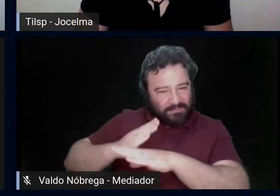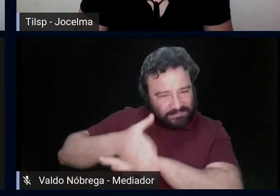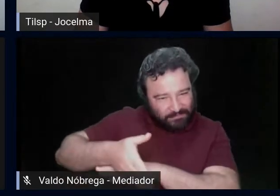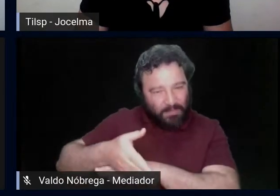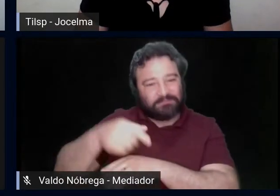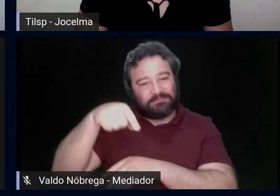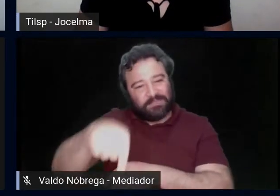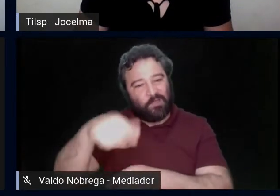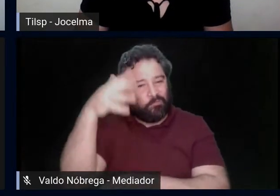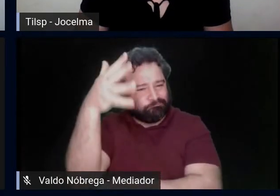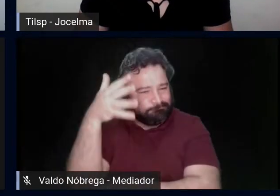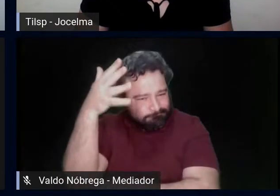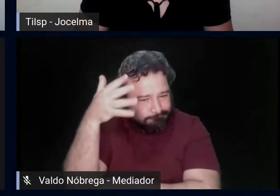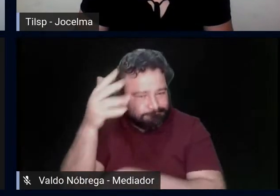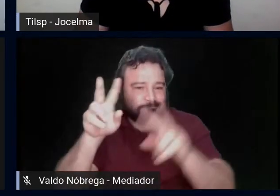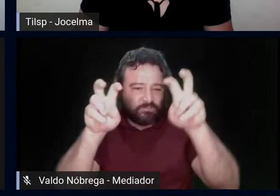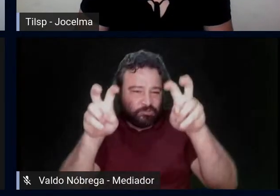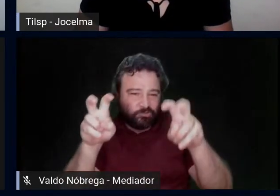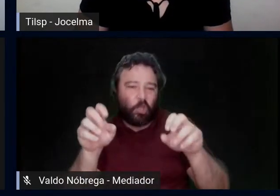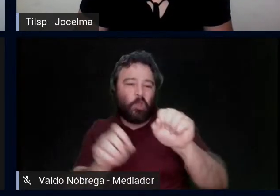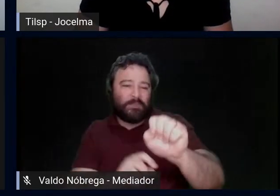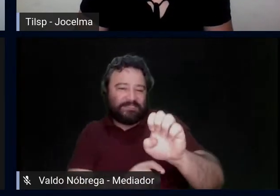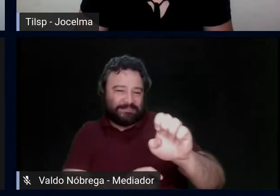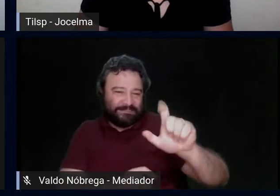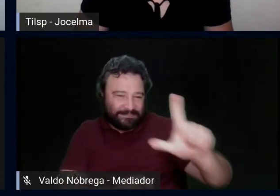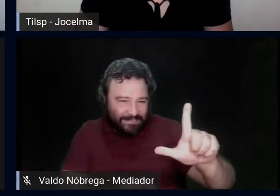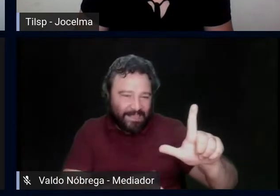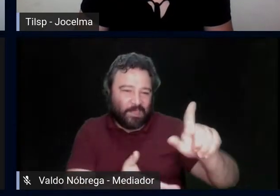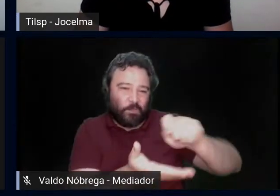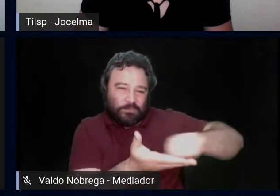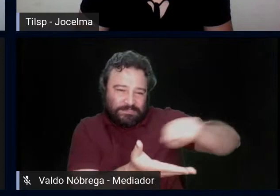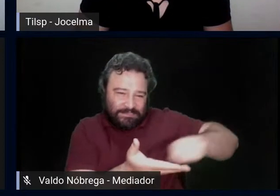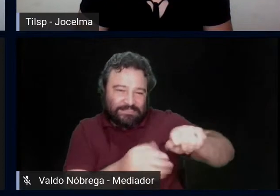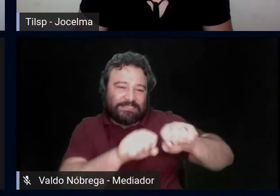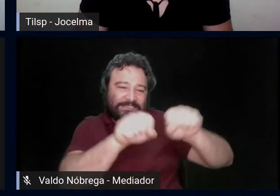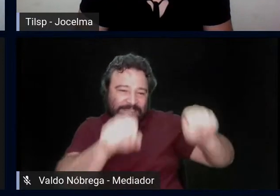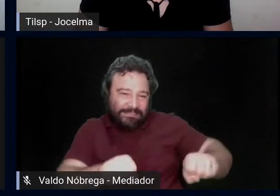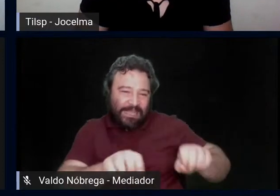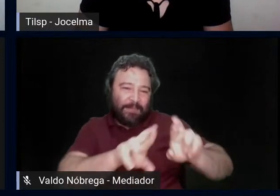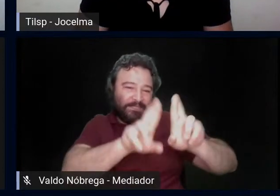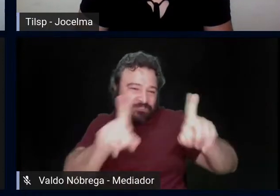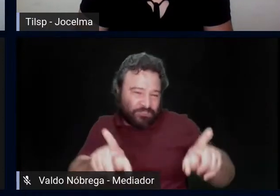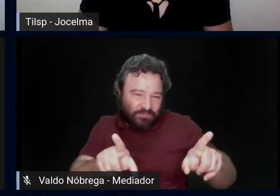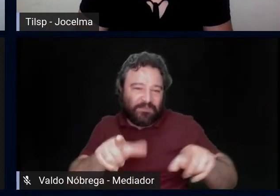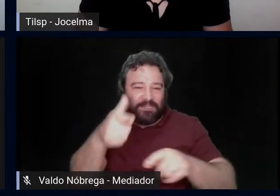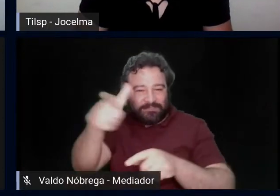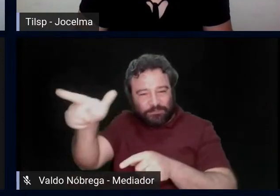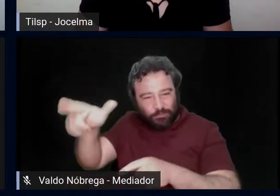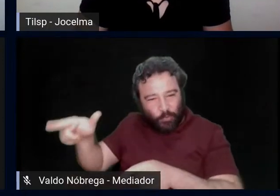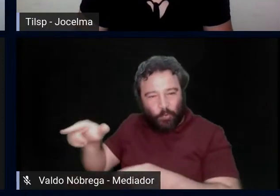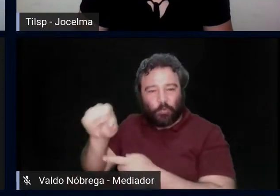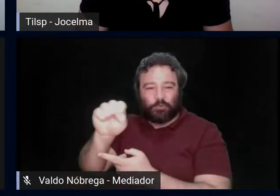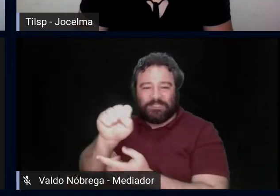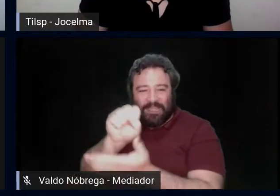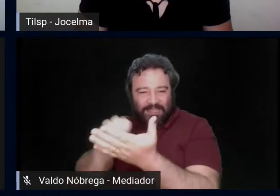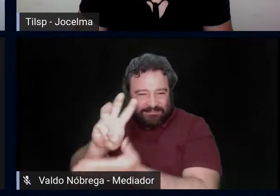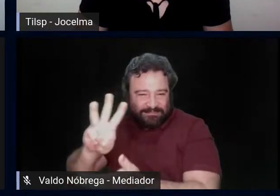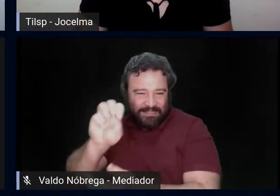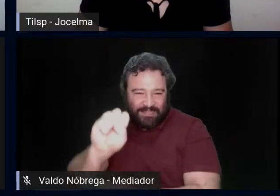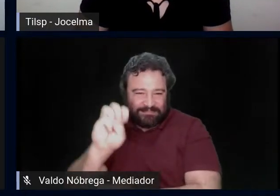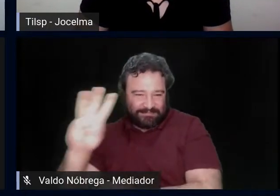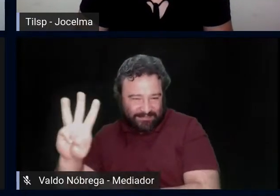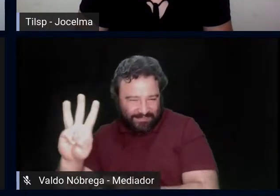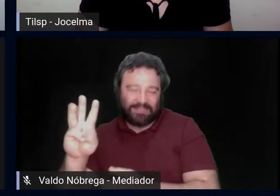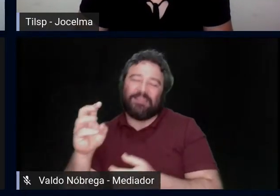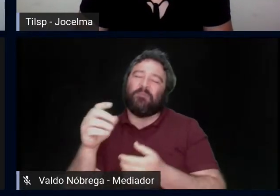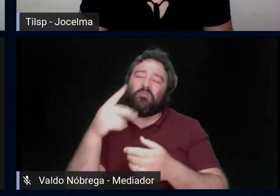obrigada, Adriana, pela sua participação, pela sua palestra, né, sobre como é a do sistema linguístico, que de fato